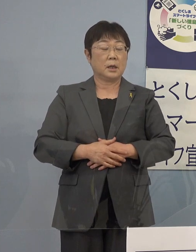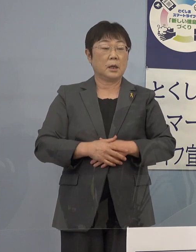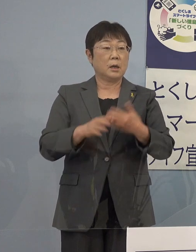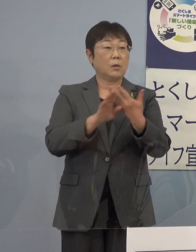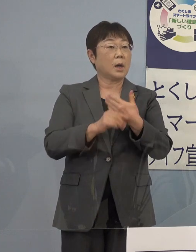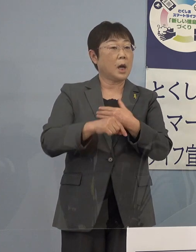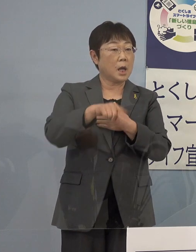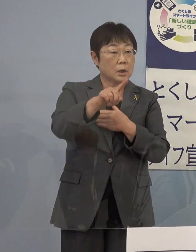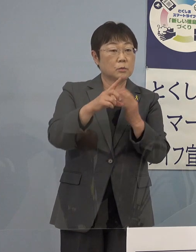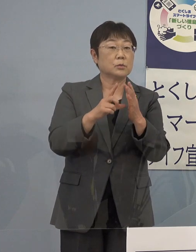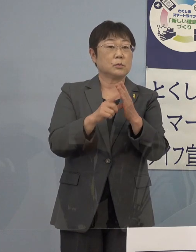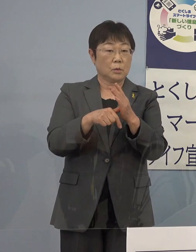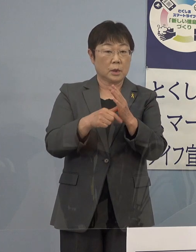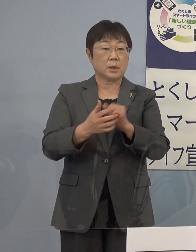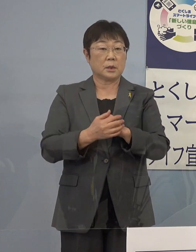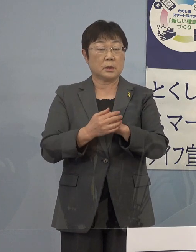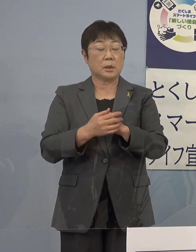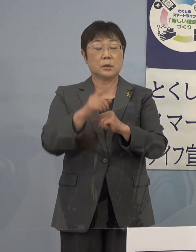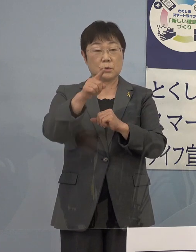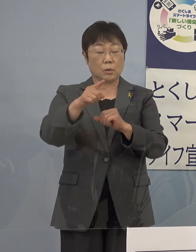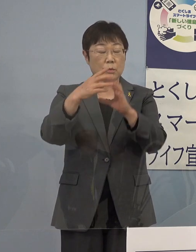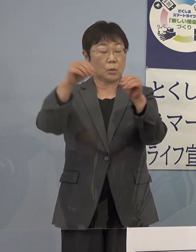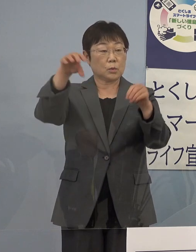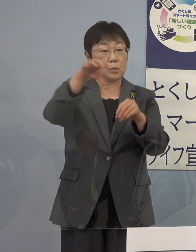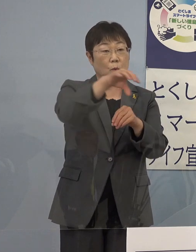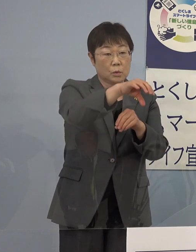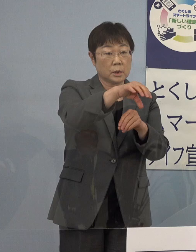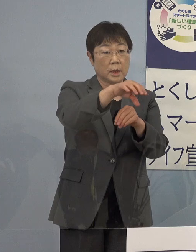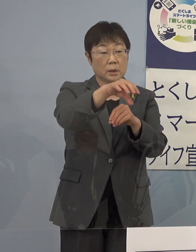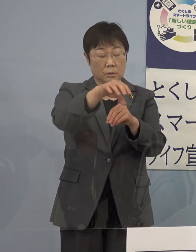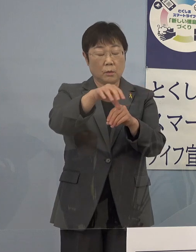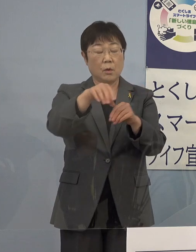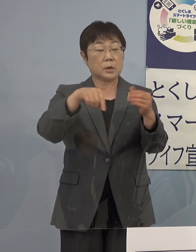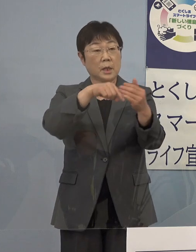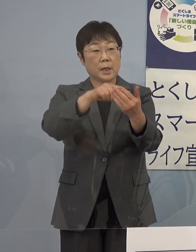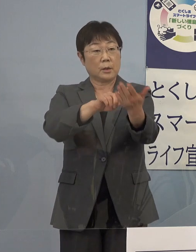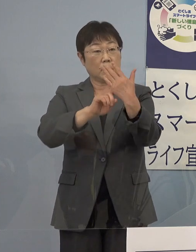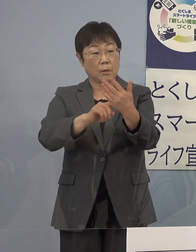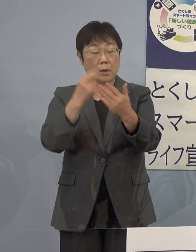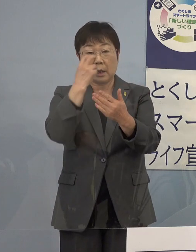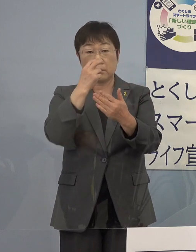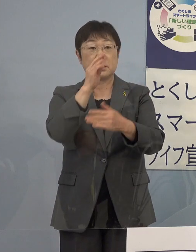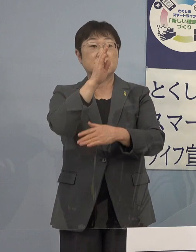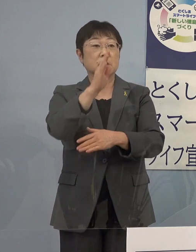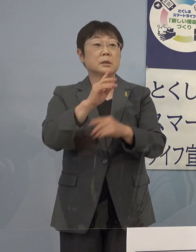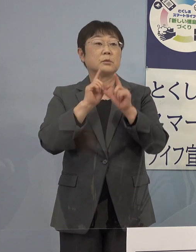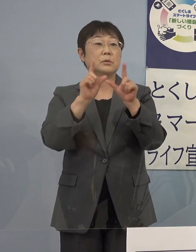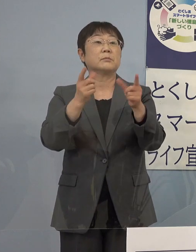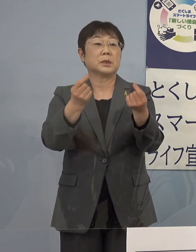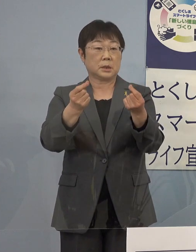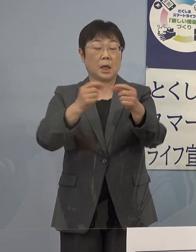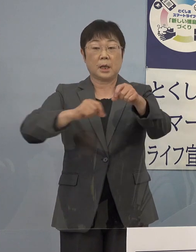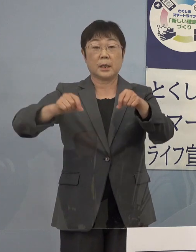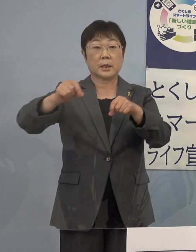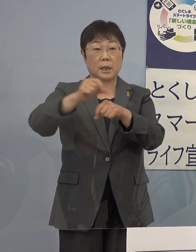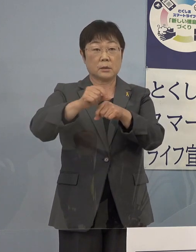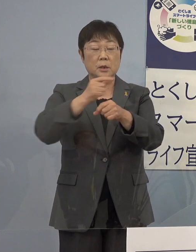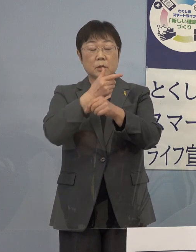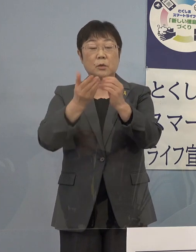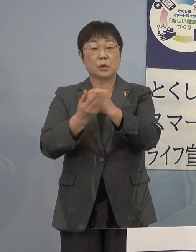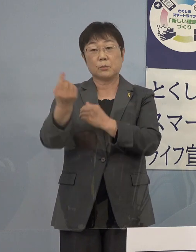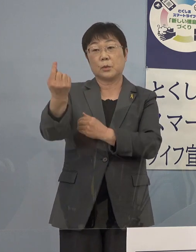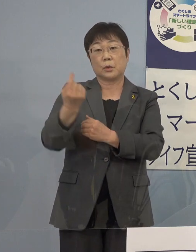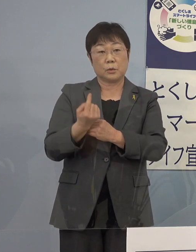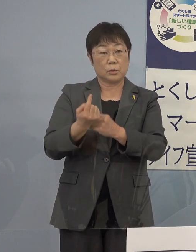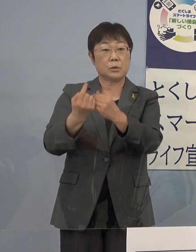れる場合にその当該都道府県その指示事項をよく確認してくださいということで、その逆、徳島